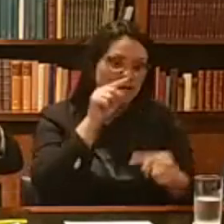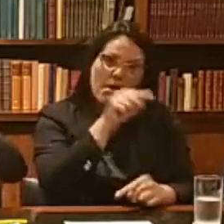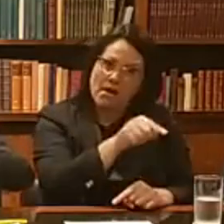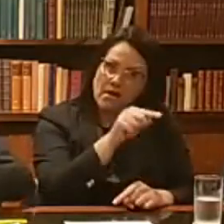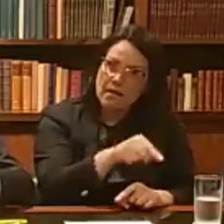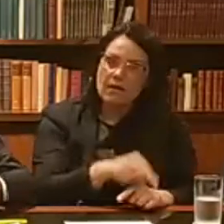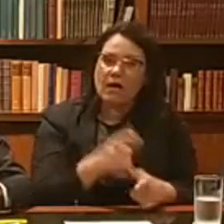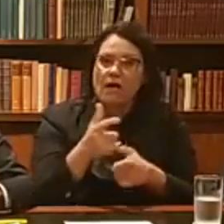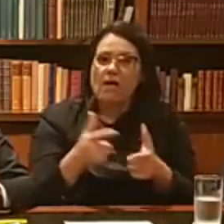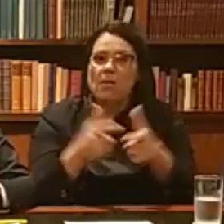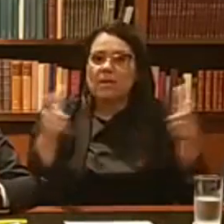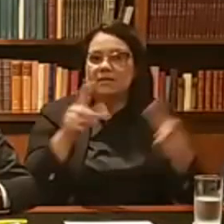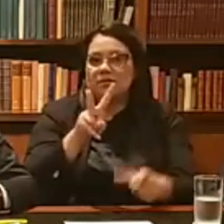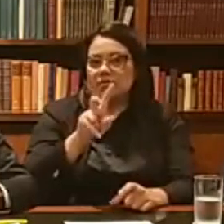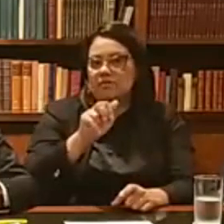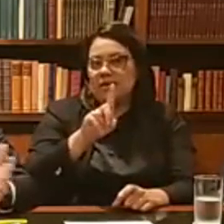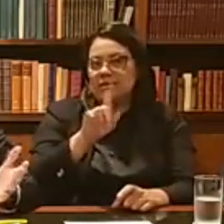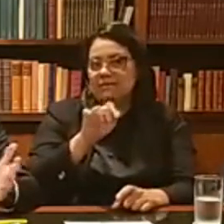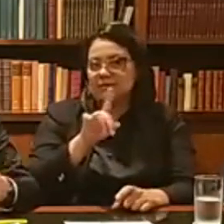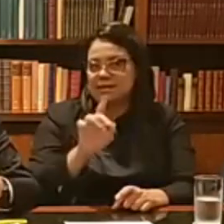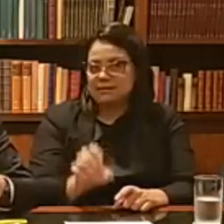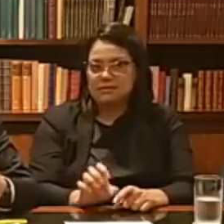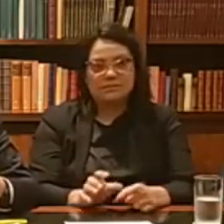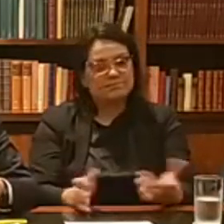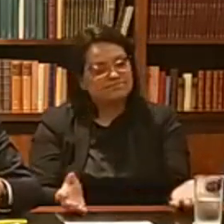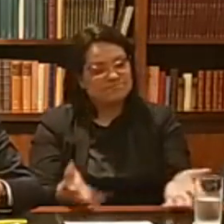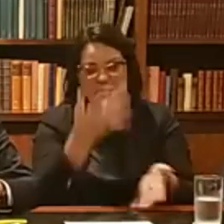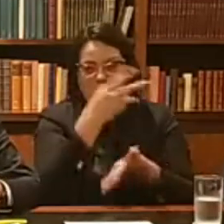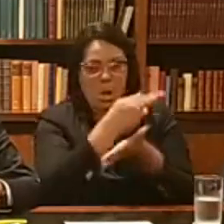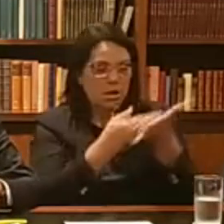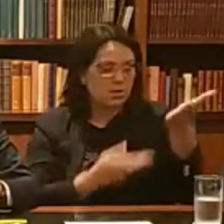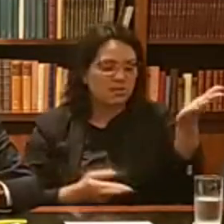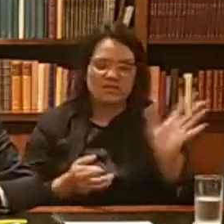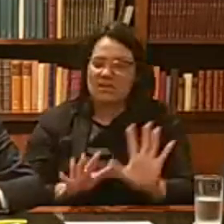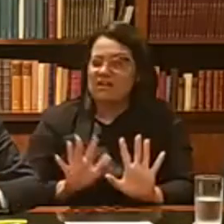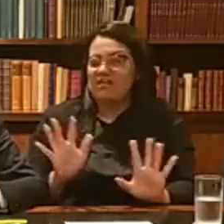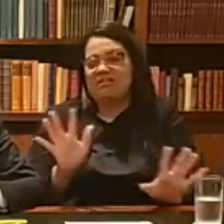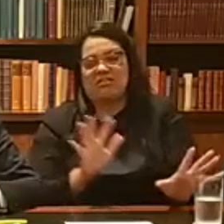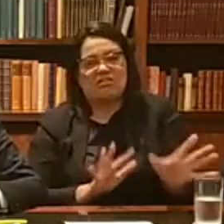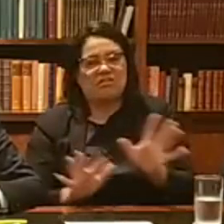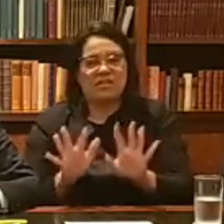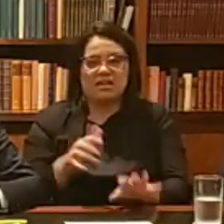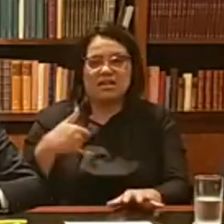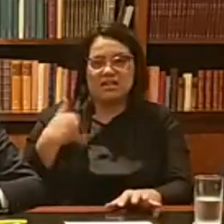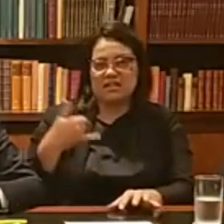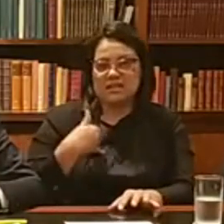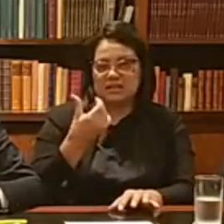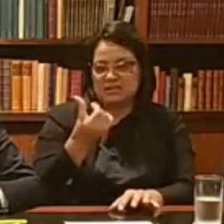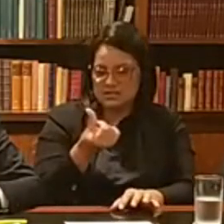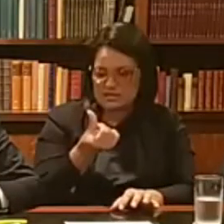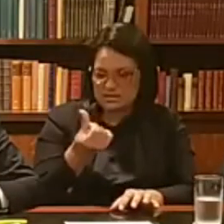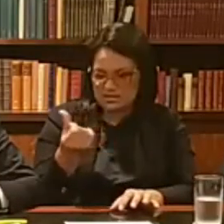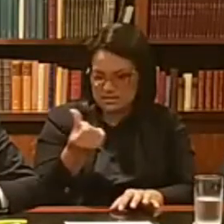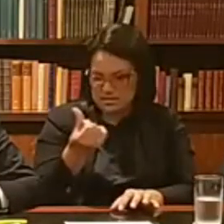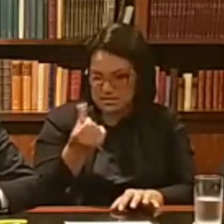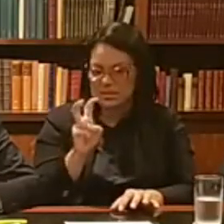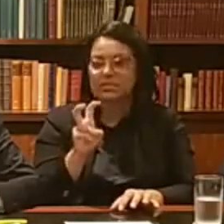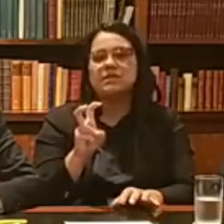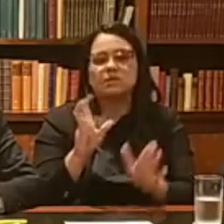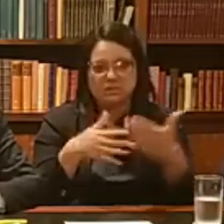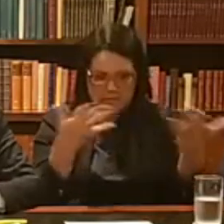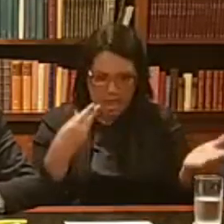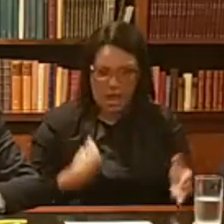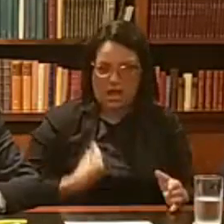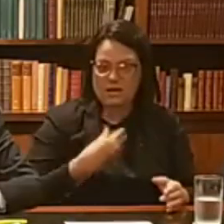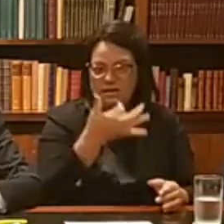né? Aumentar a validade da carteira de motorista. O relator acha que seria até 65 anos, vale por 10 anos, né? 10